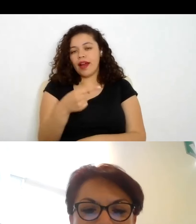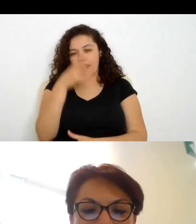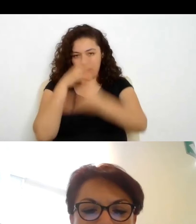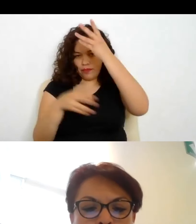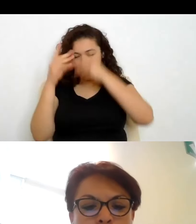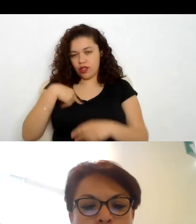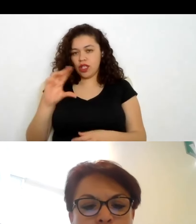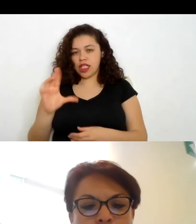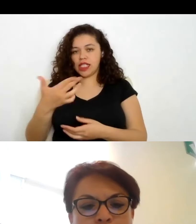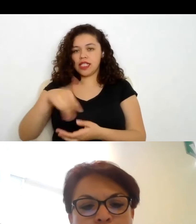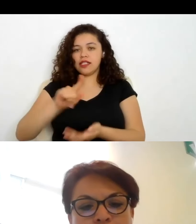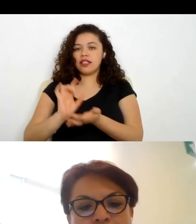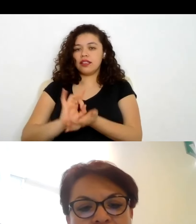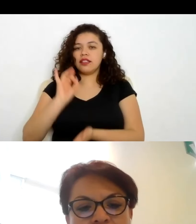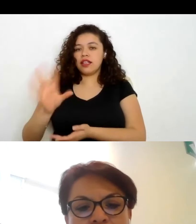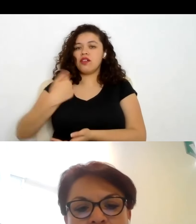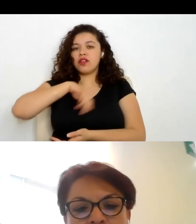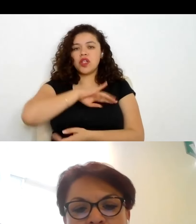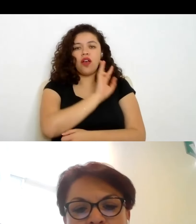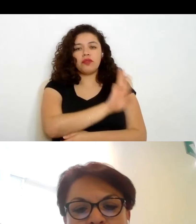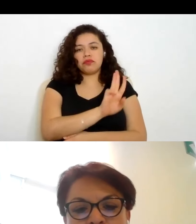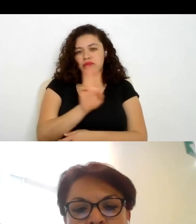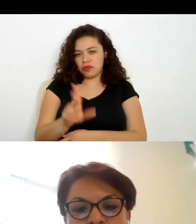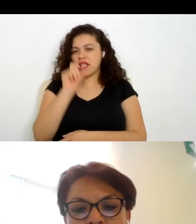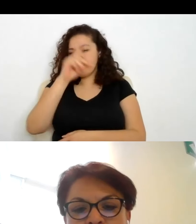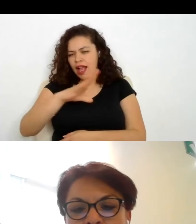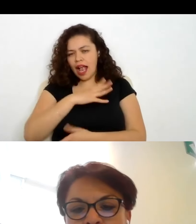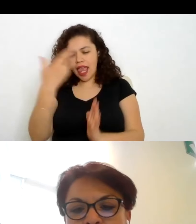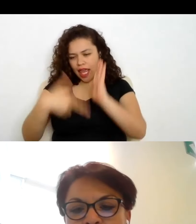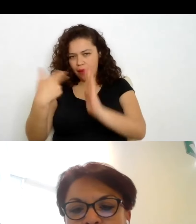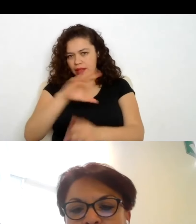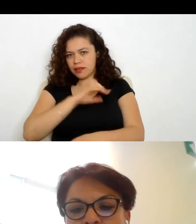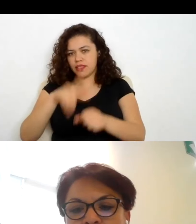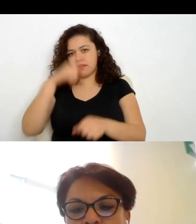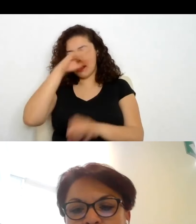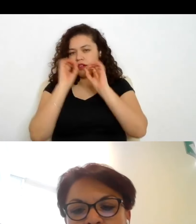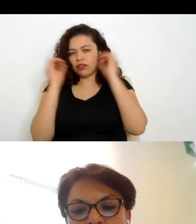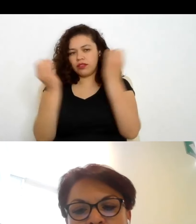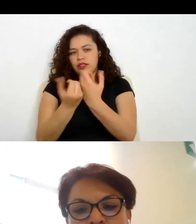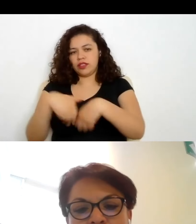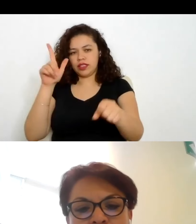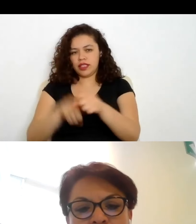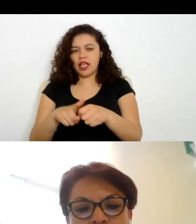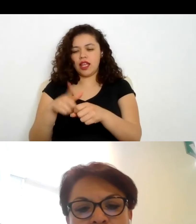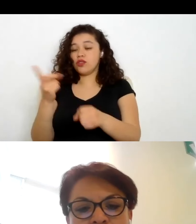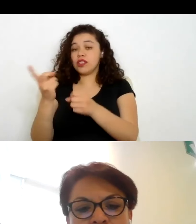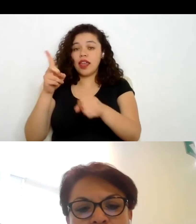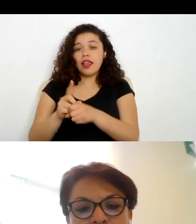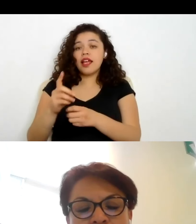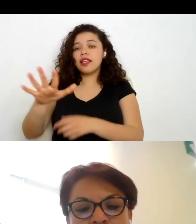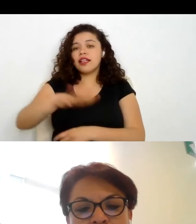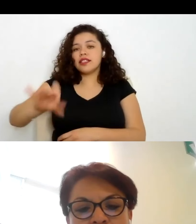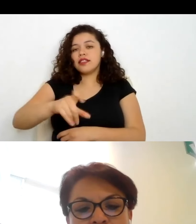chat a nuestra página de internet, ahí también hay herramientas específicas para organizaciones de la sociedad civil, en temas fiscales, en temas de